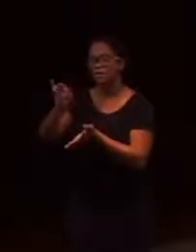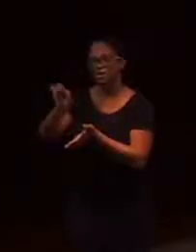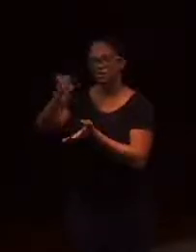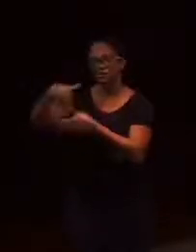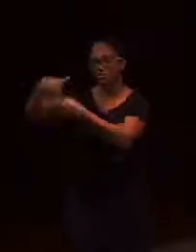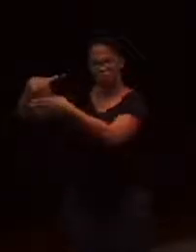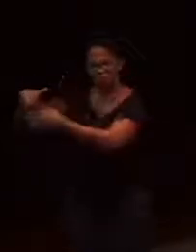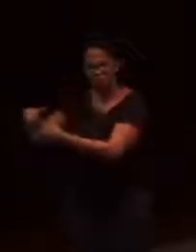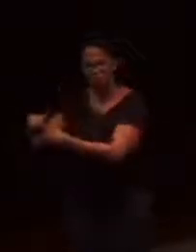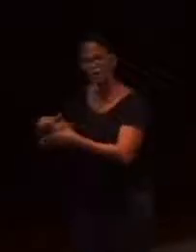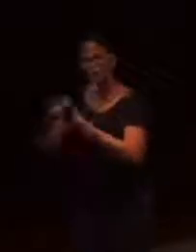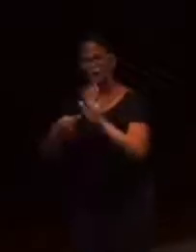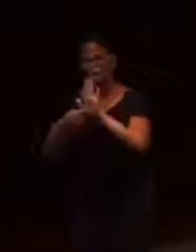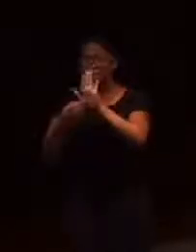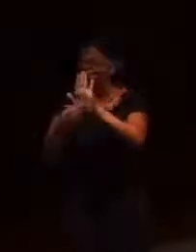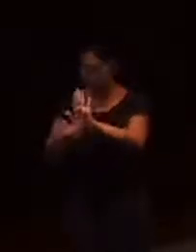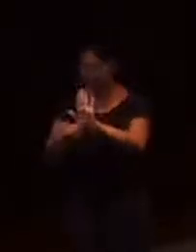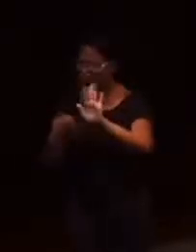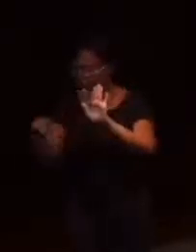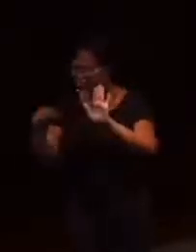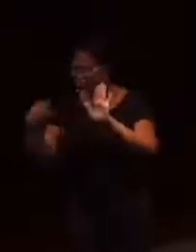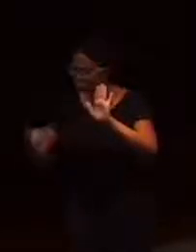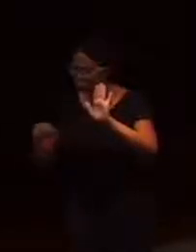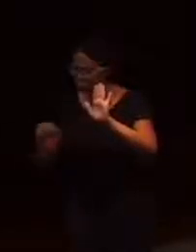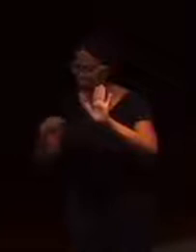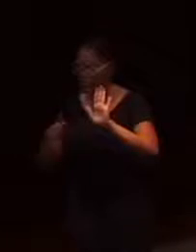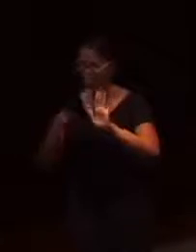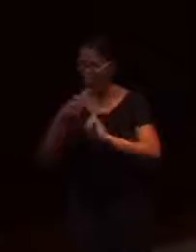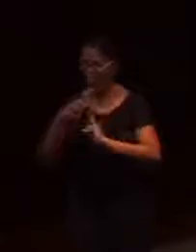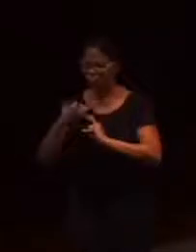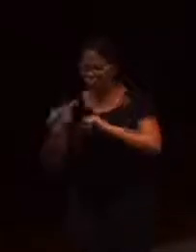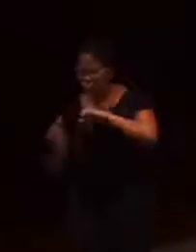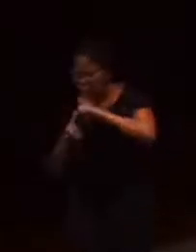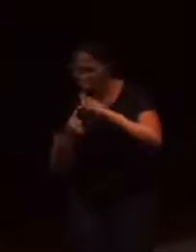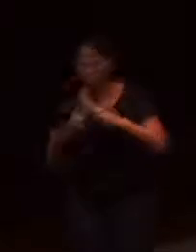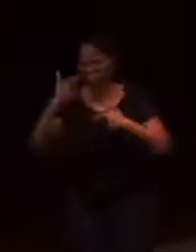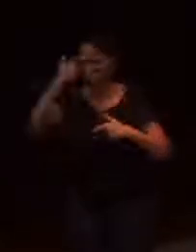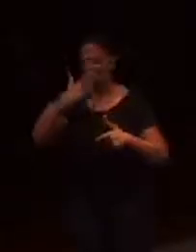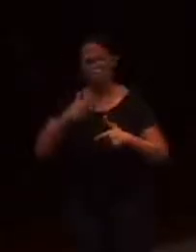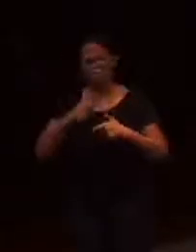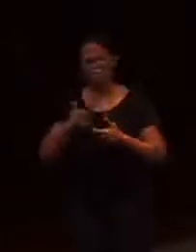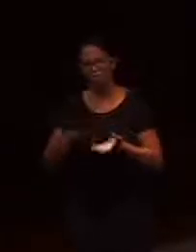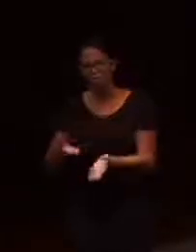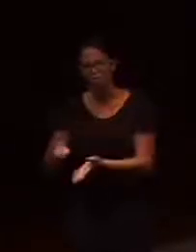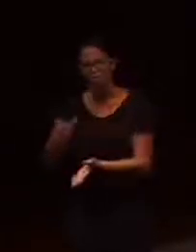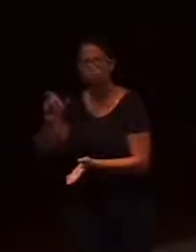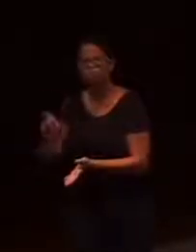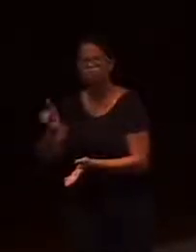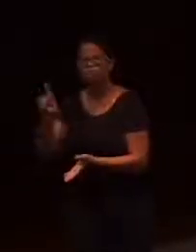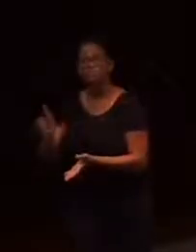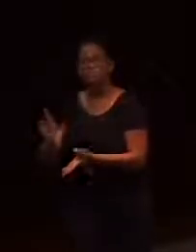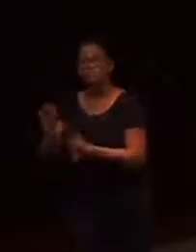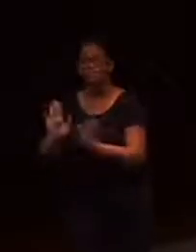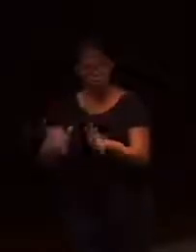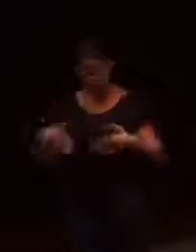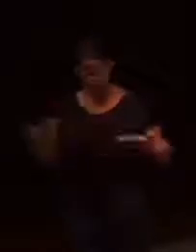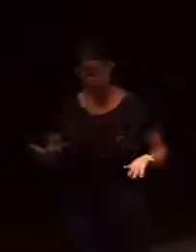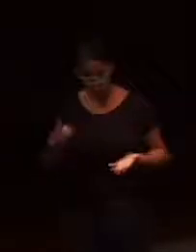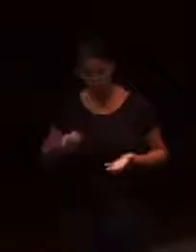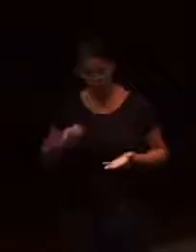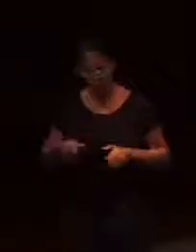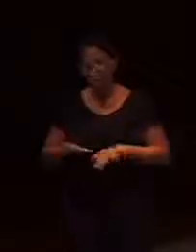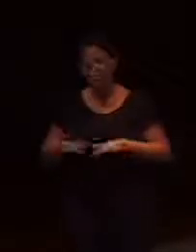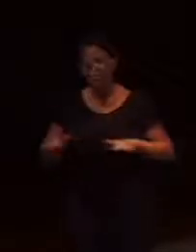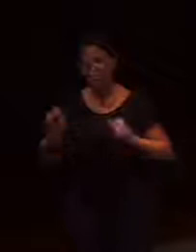esteve lá conosco, exatamente apresentando ao Conselho Deliberativo quais são essas questões. E hoje aqui, essa podemos dizer que é